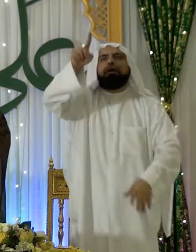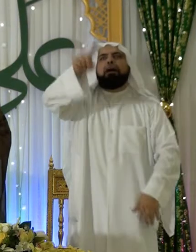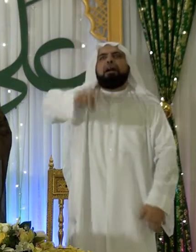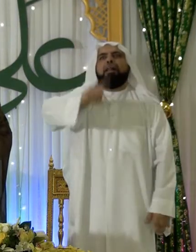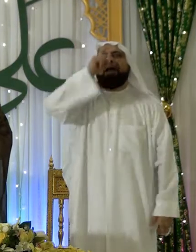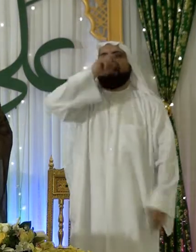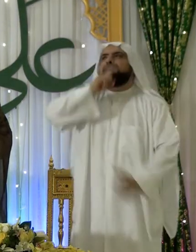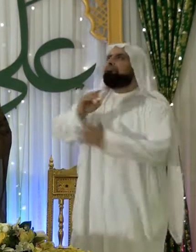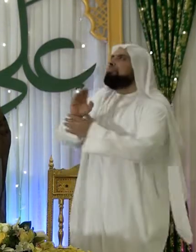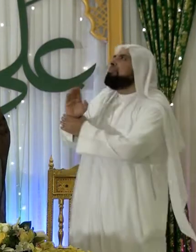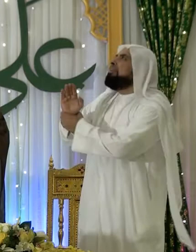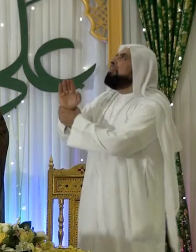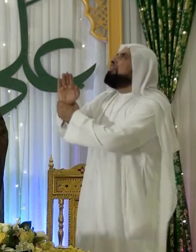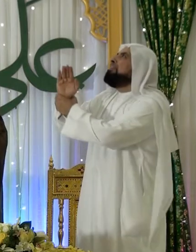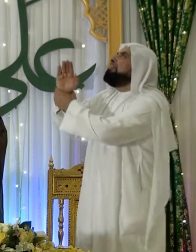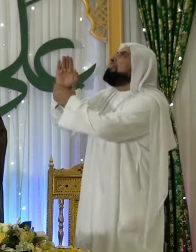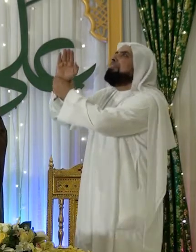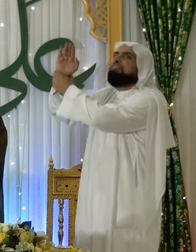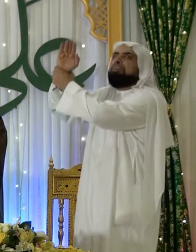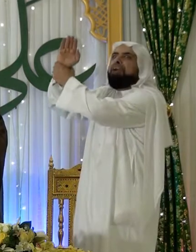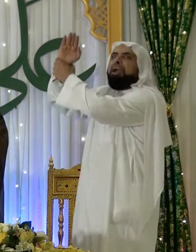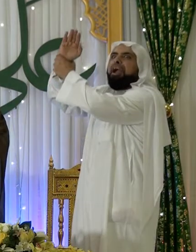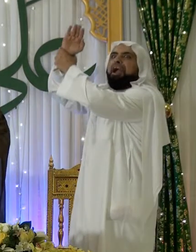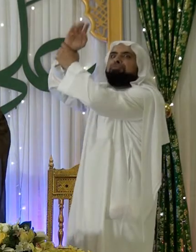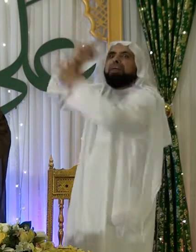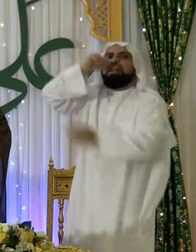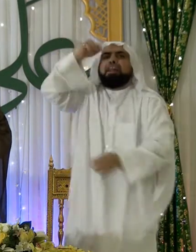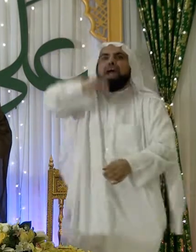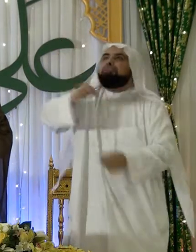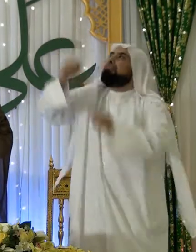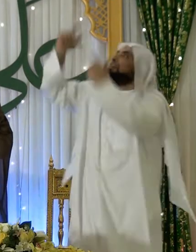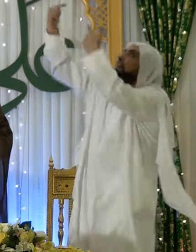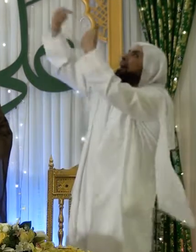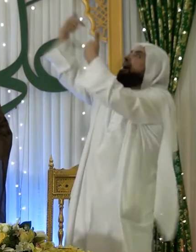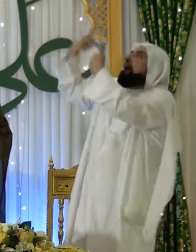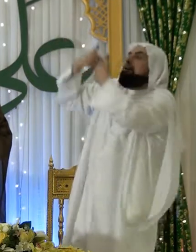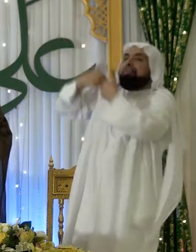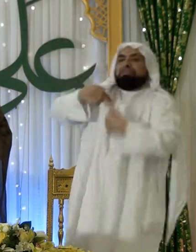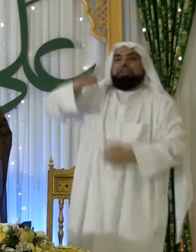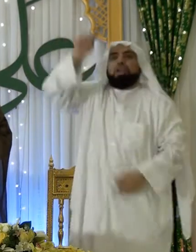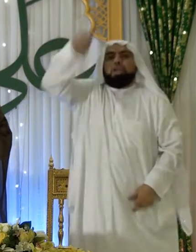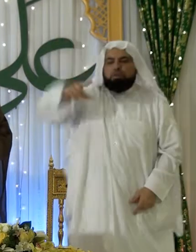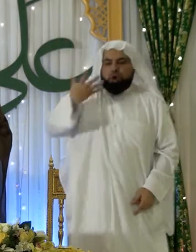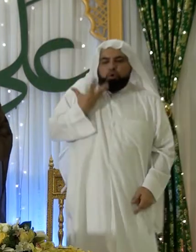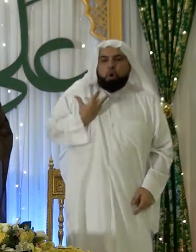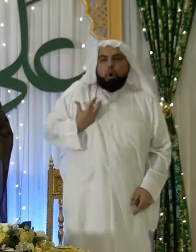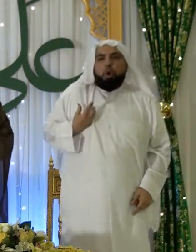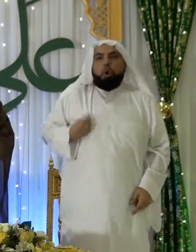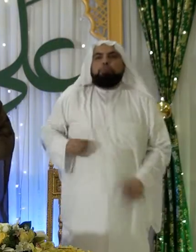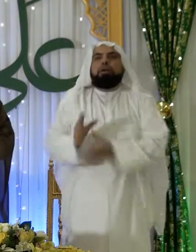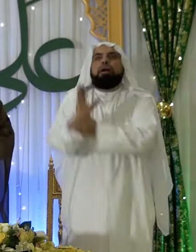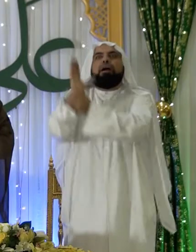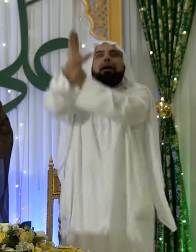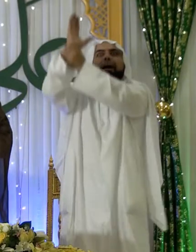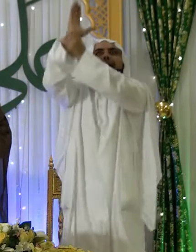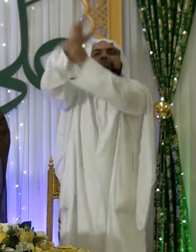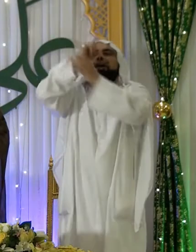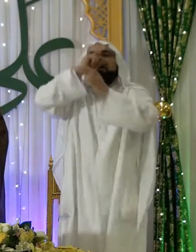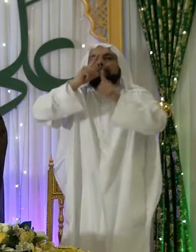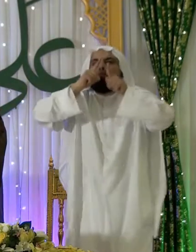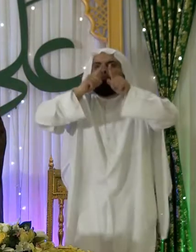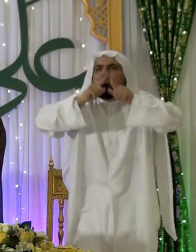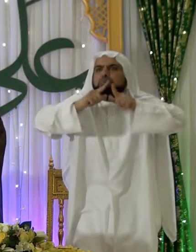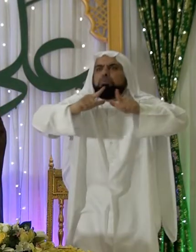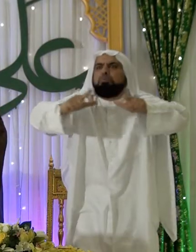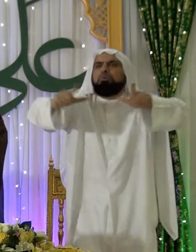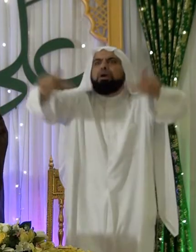فيه علي إلى تلك المهمة. جاء يوم الغدير الأغر